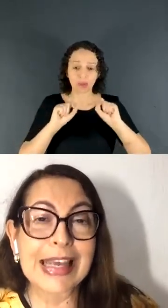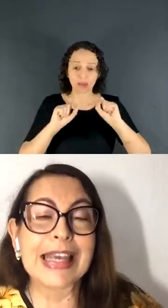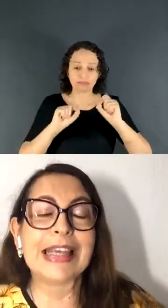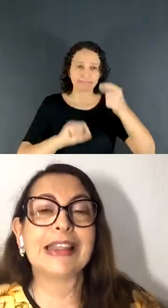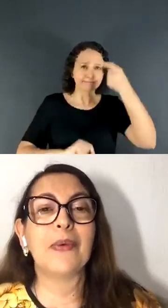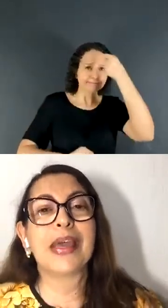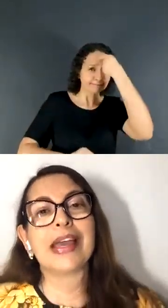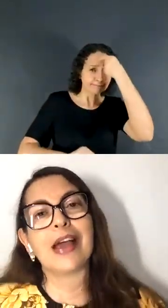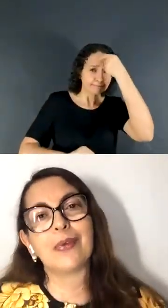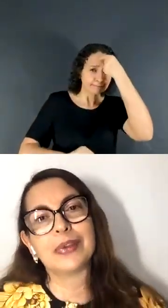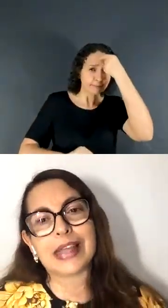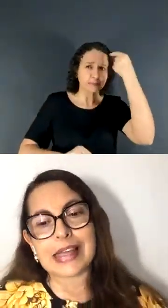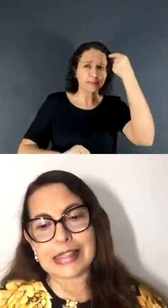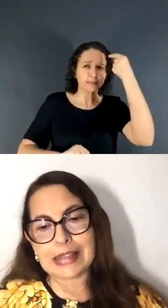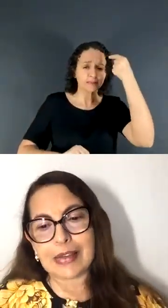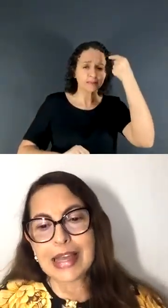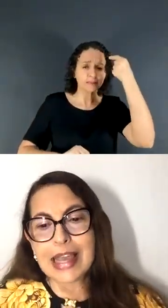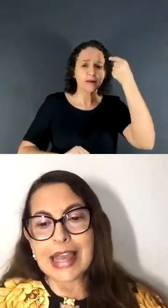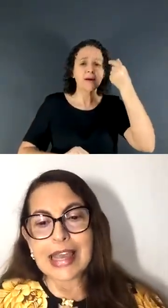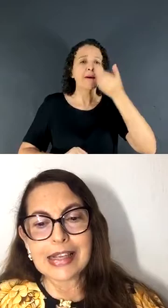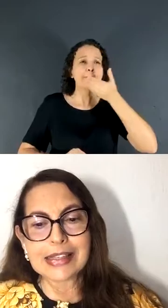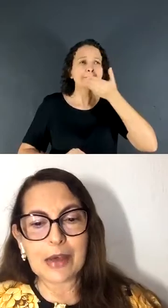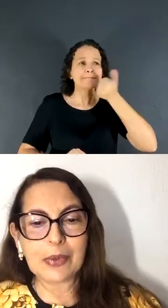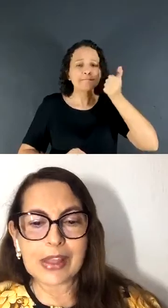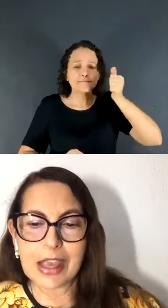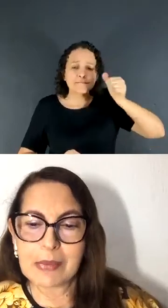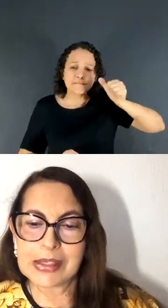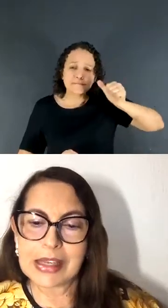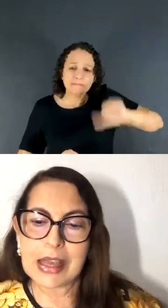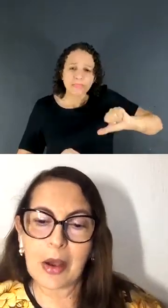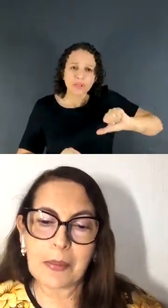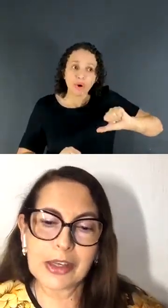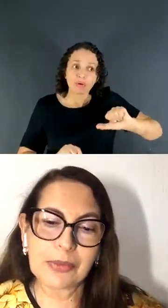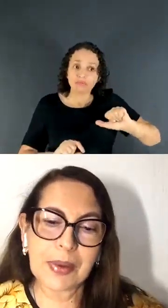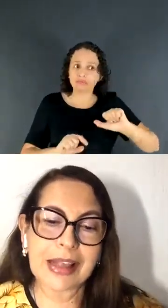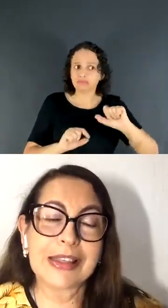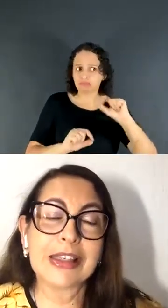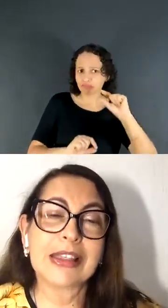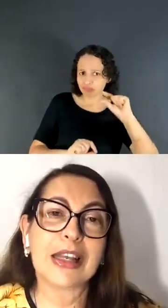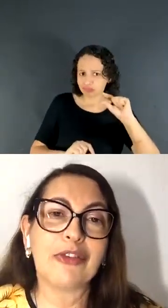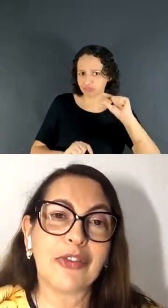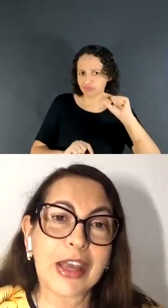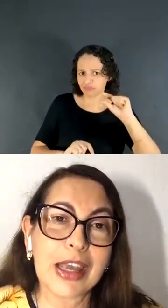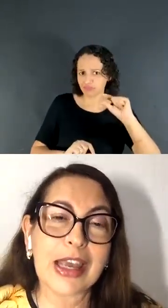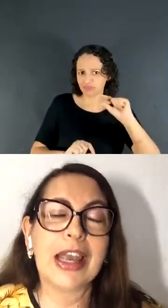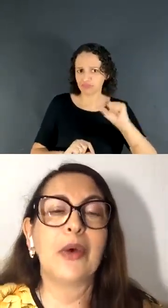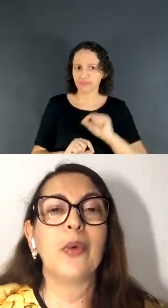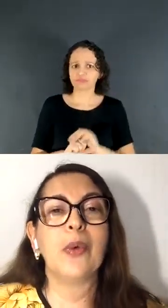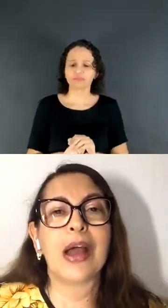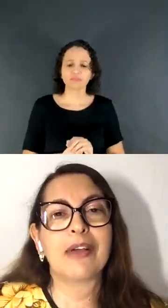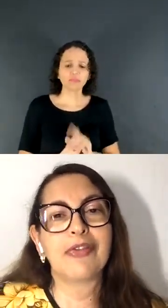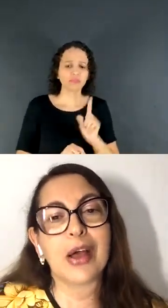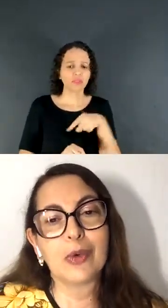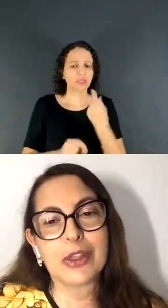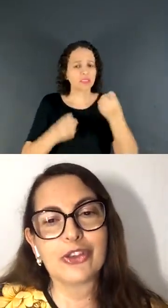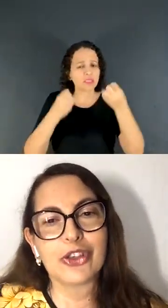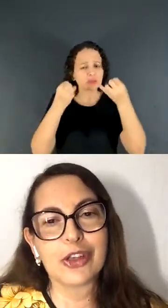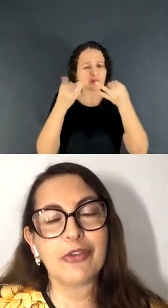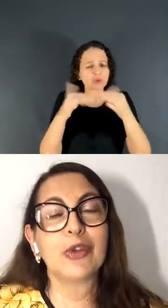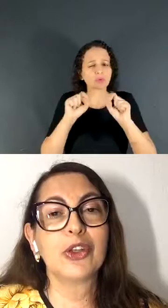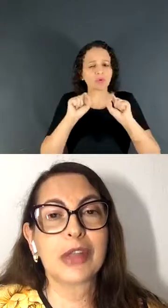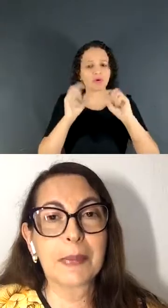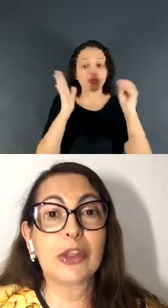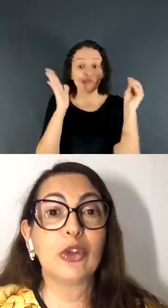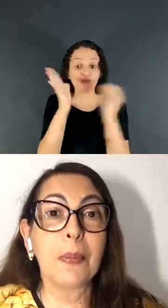né? Então, o que que acontece, né? Esse é um termo, assim, realmente para descrever a falta